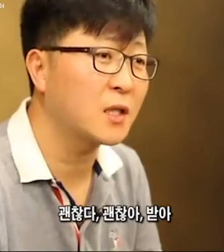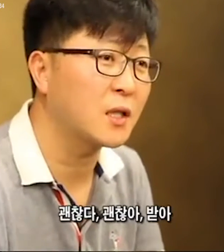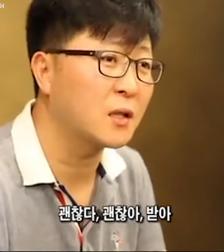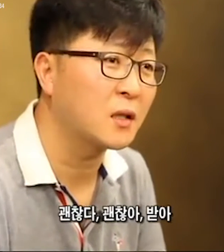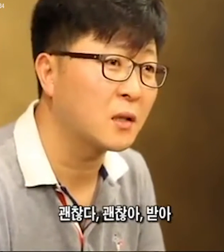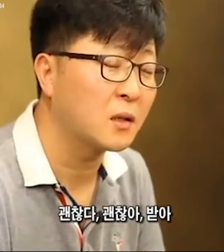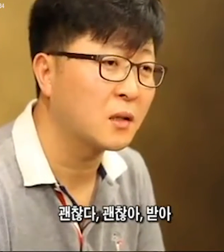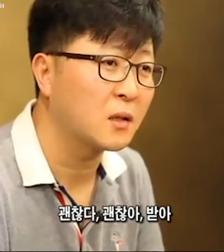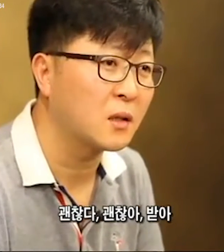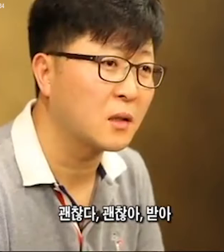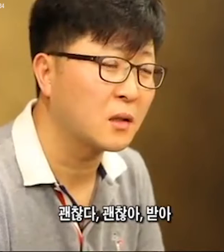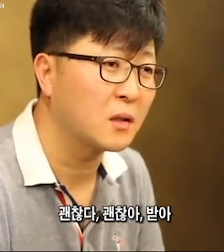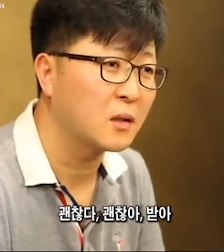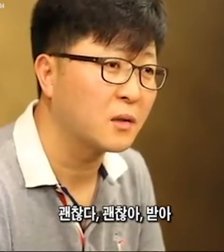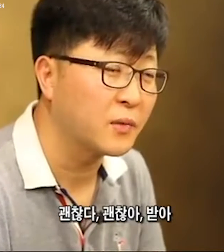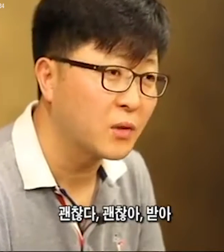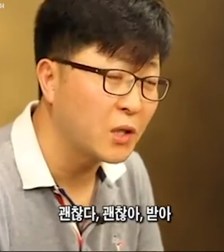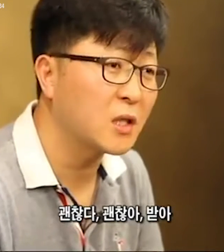괜찮다.